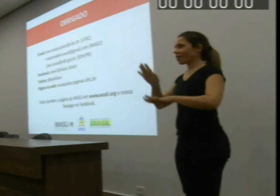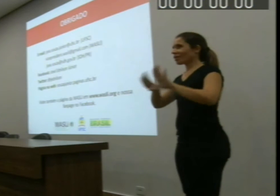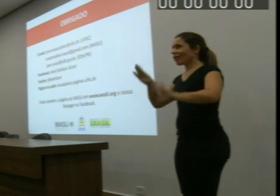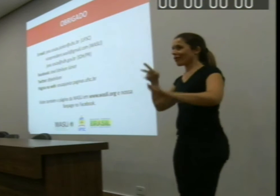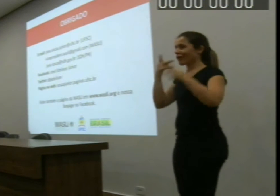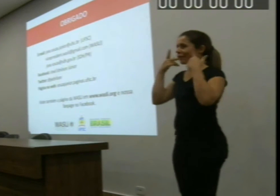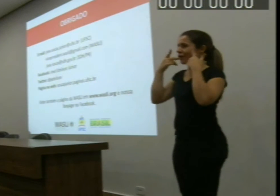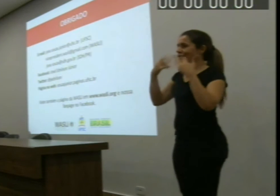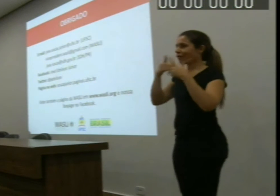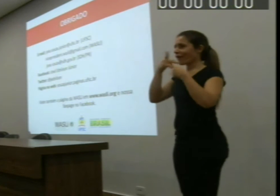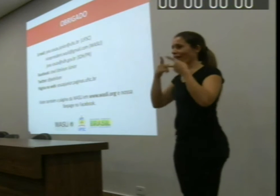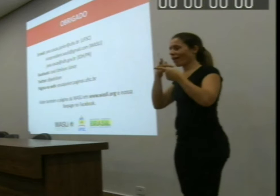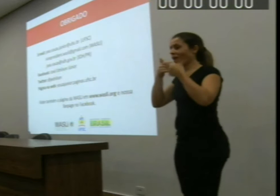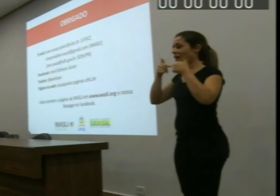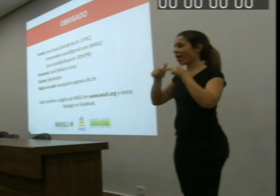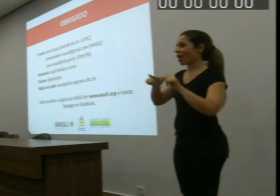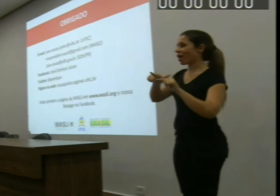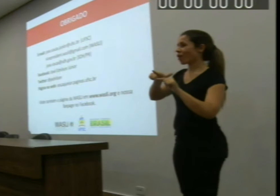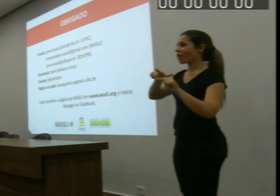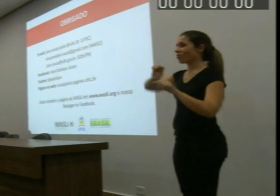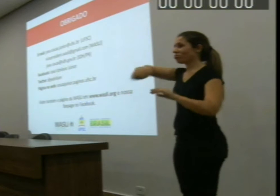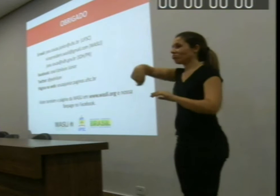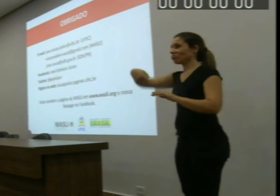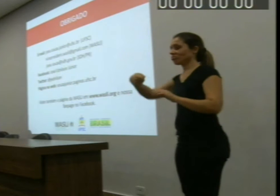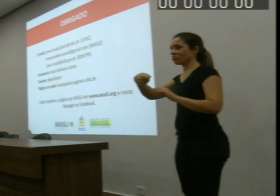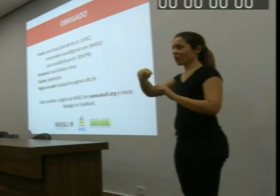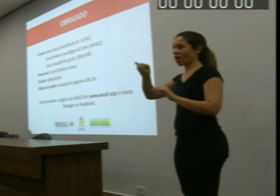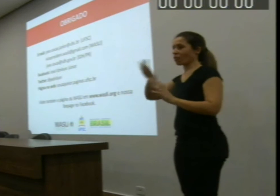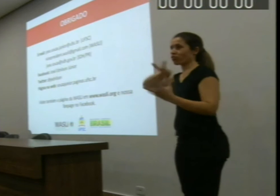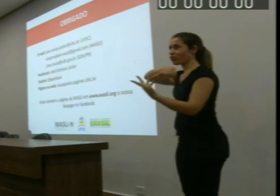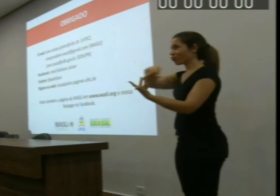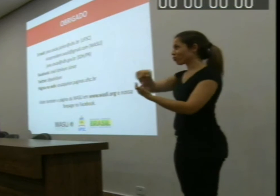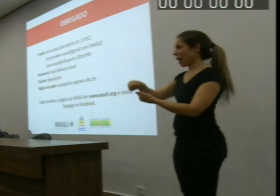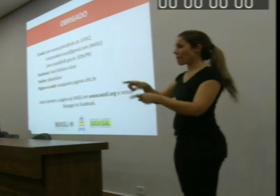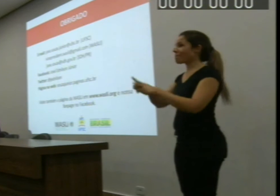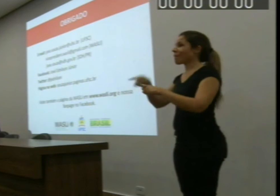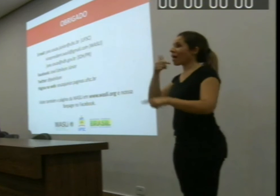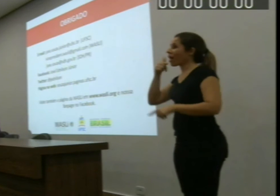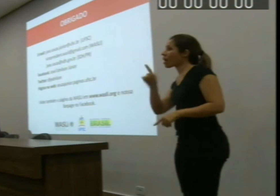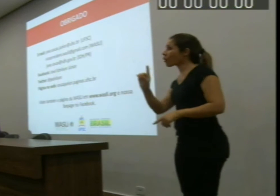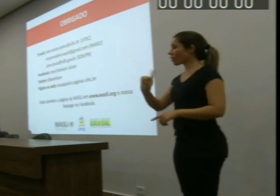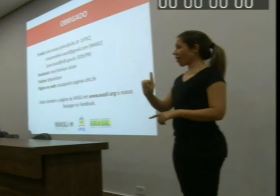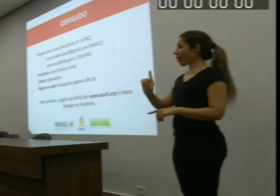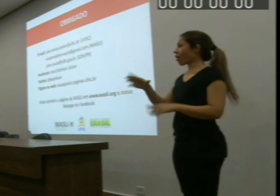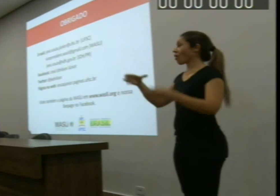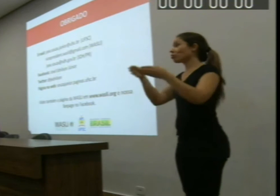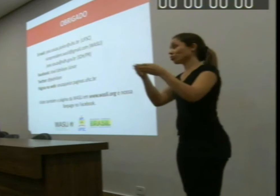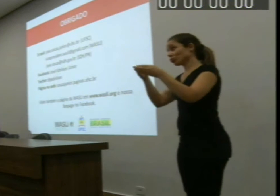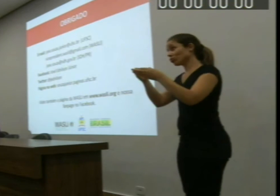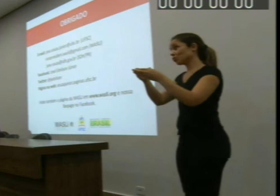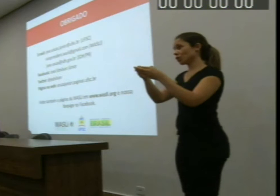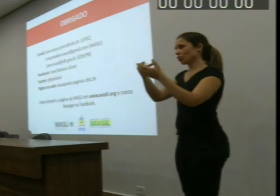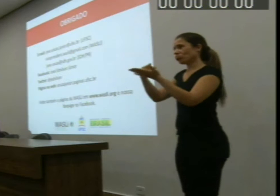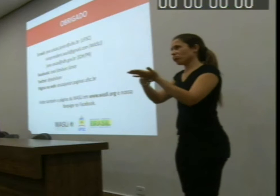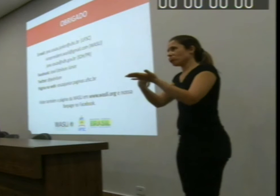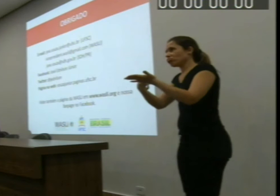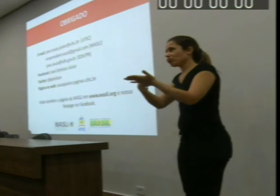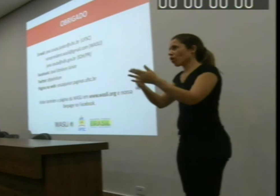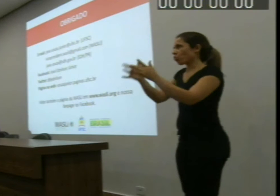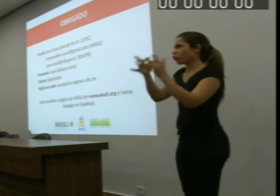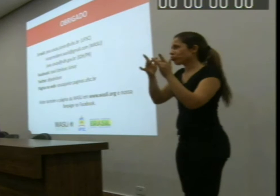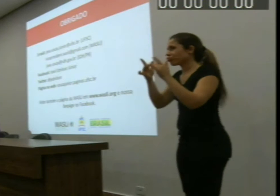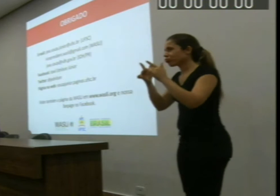interna i mas não é uma língua tá eh ele é um conjunto uma combinação de